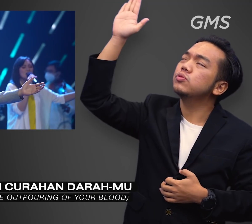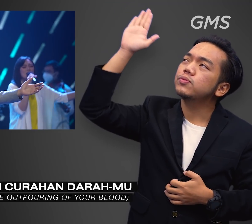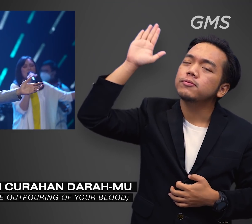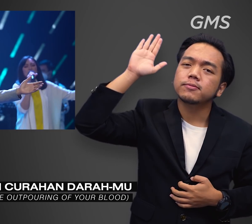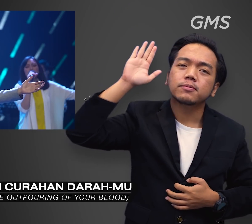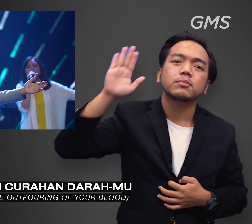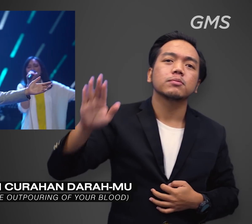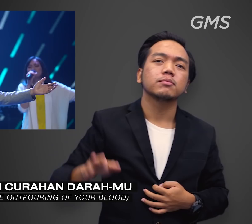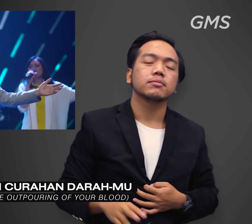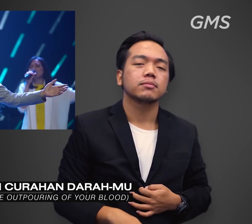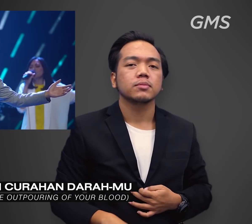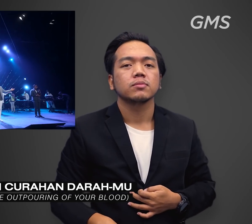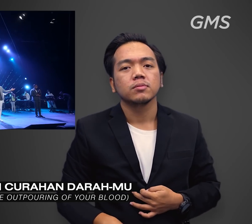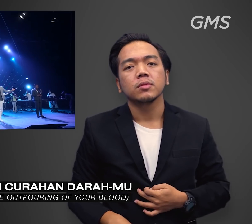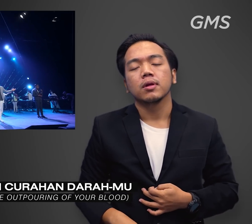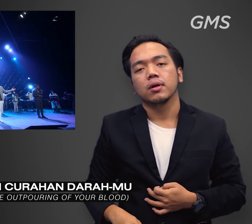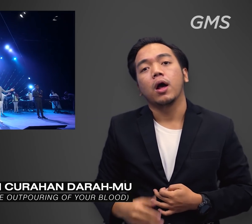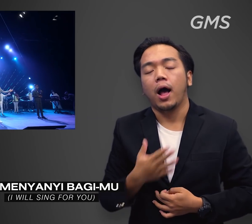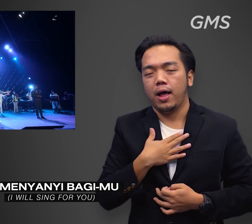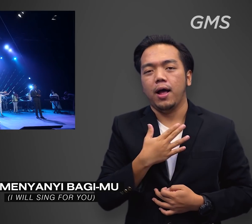curahan darah-Mu.